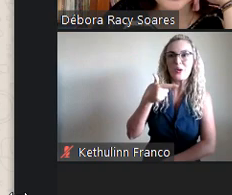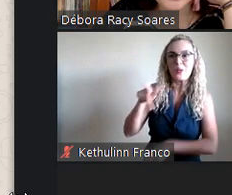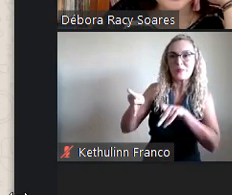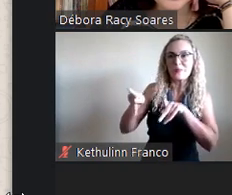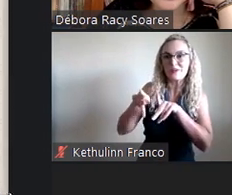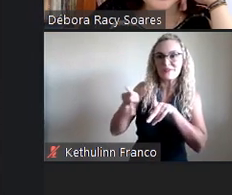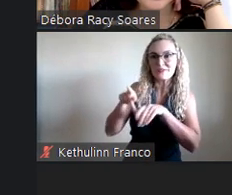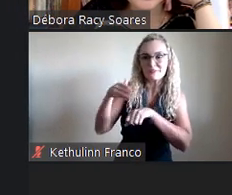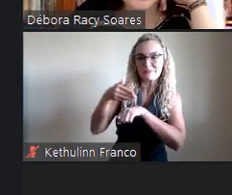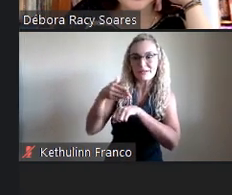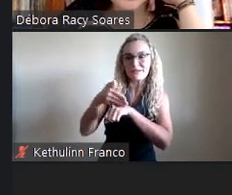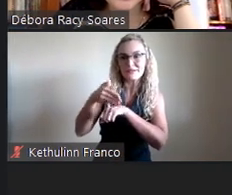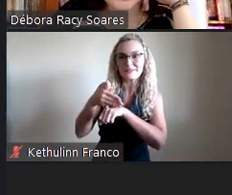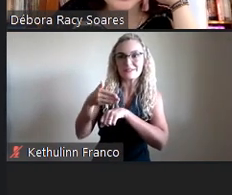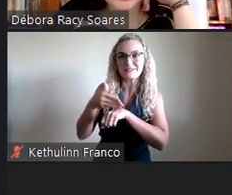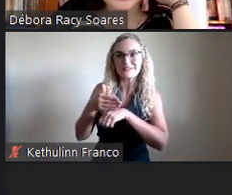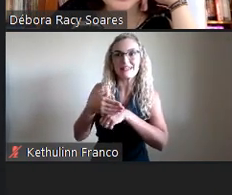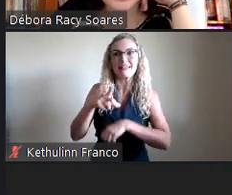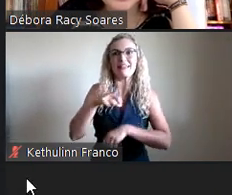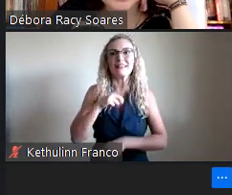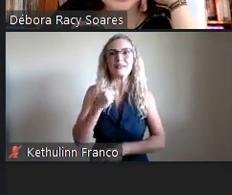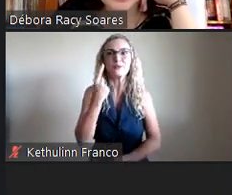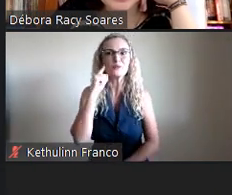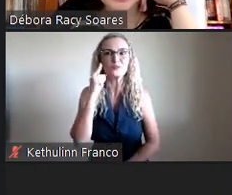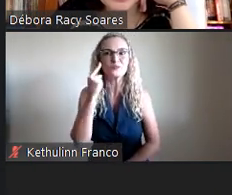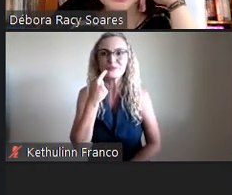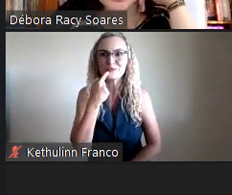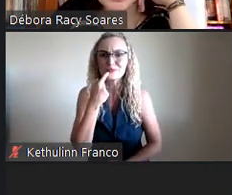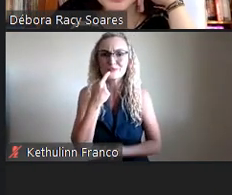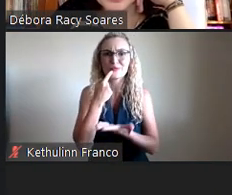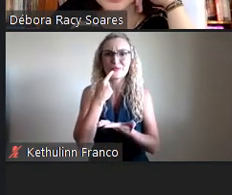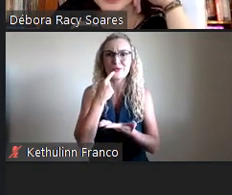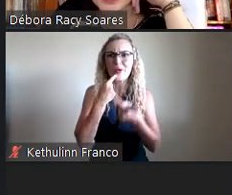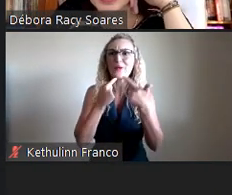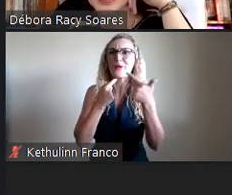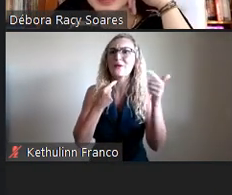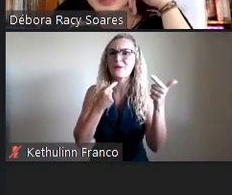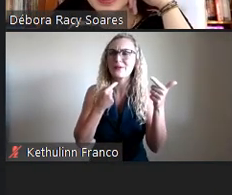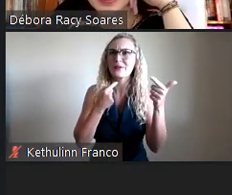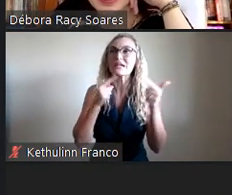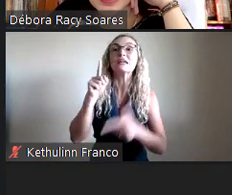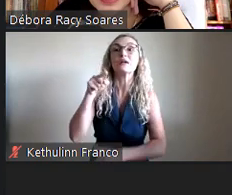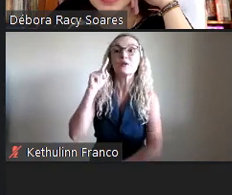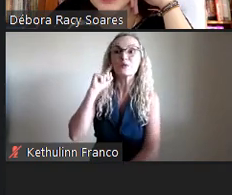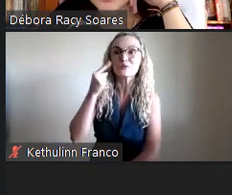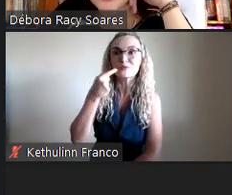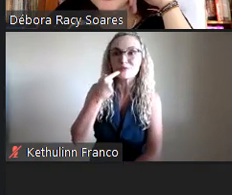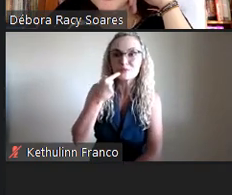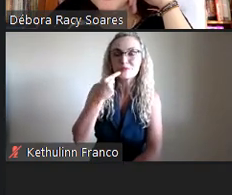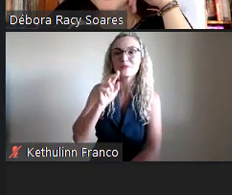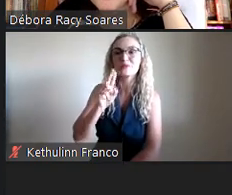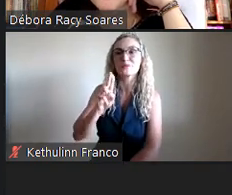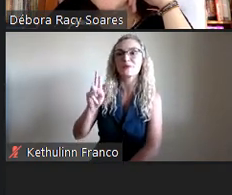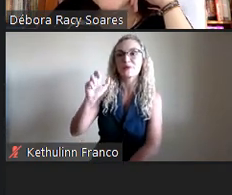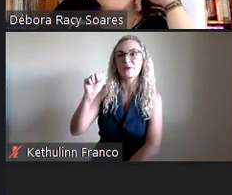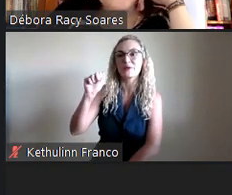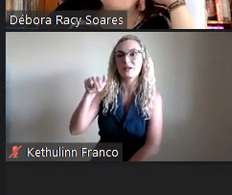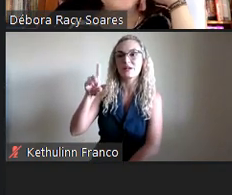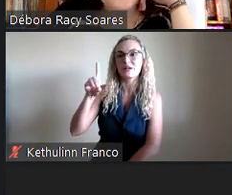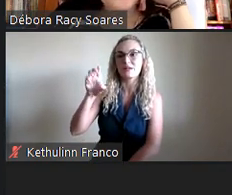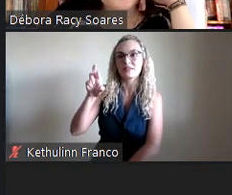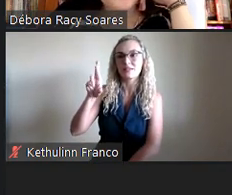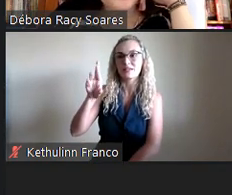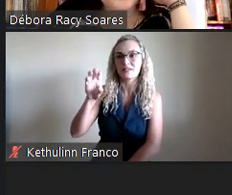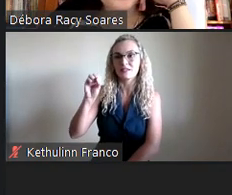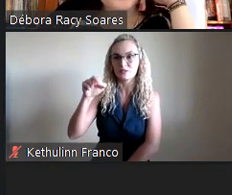o surdo Anderson. O surdo Anderson, ele é um professor surdo aqui em Minas também. E